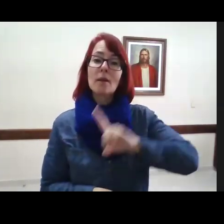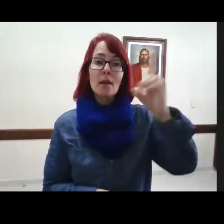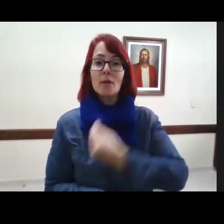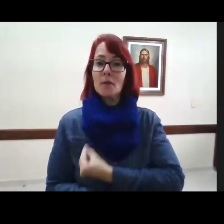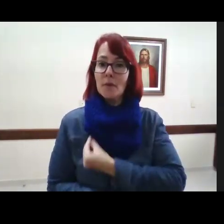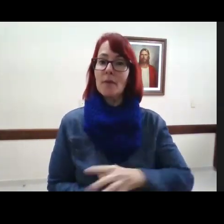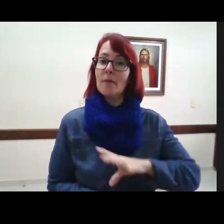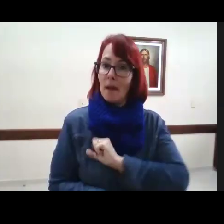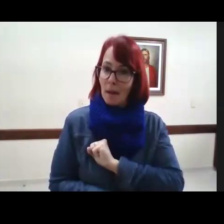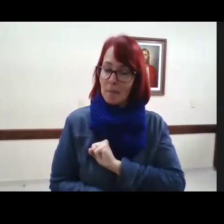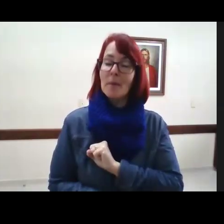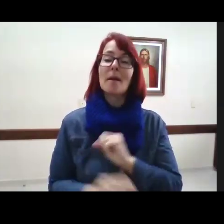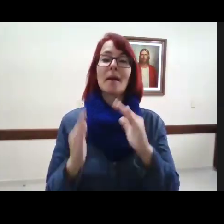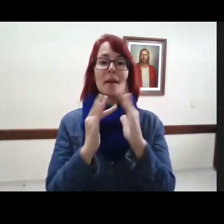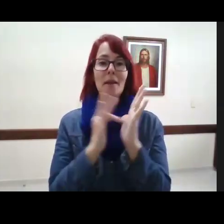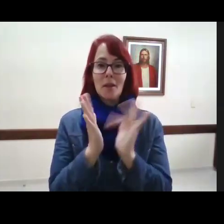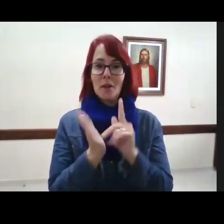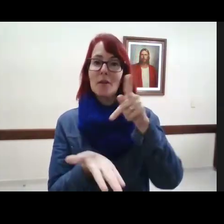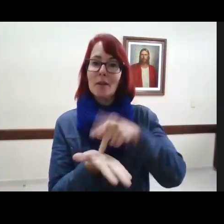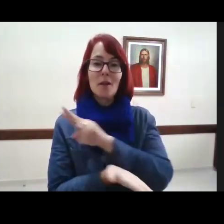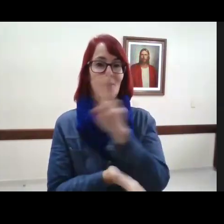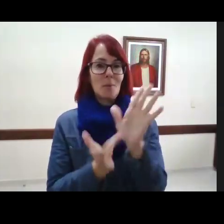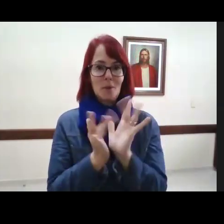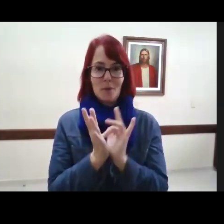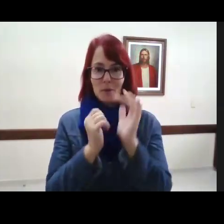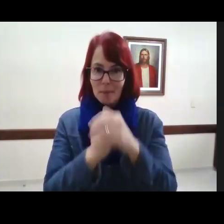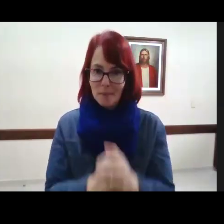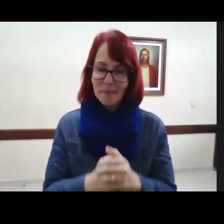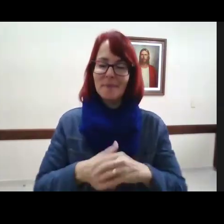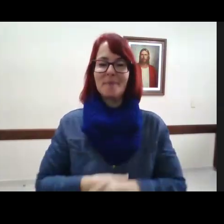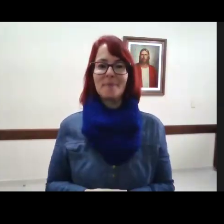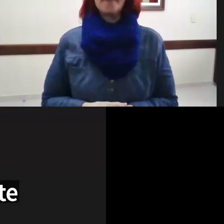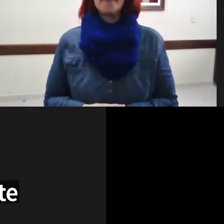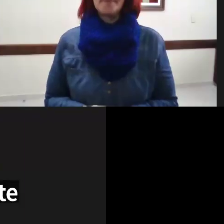ama, sei que essa igreja é verdadeira. Em nome de Jesus Cristo, amém.